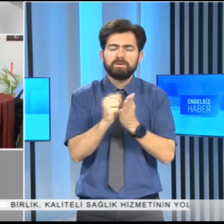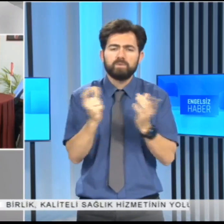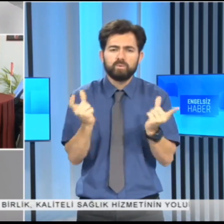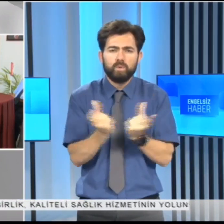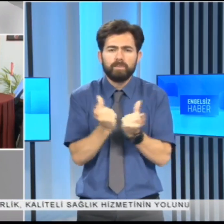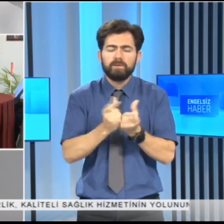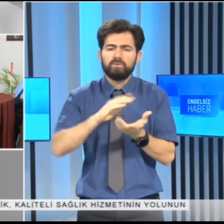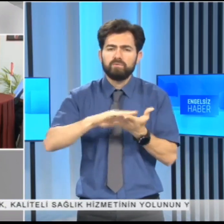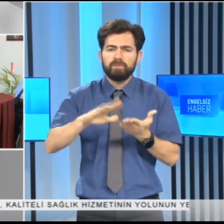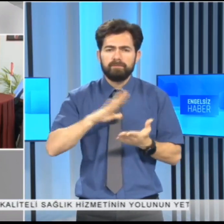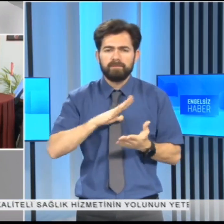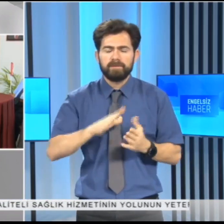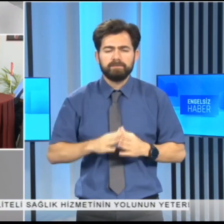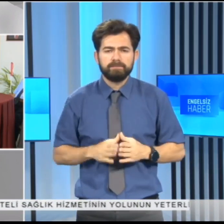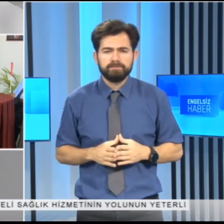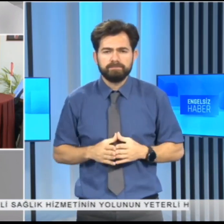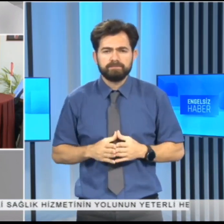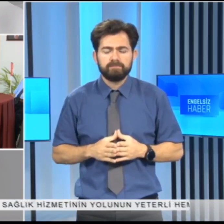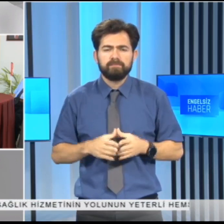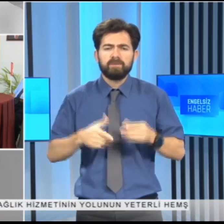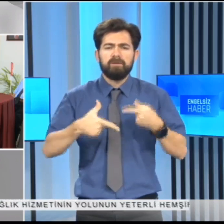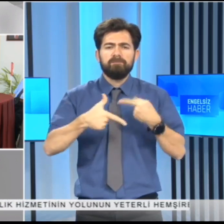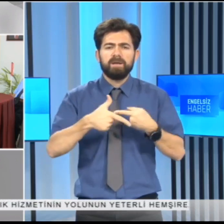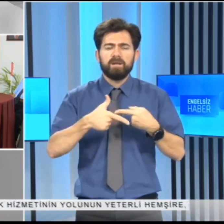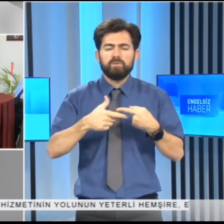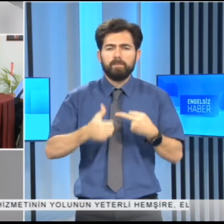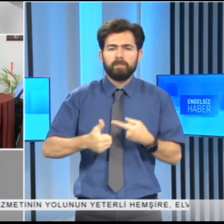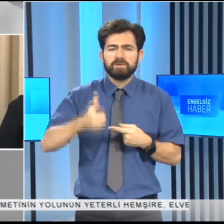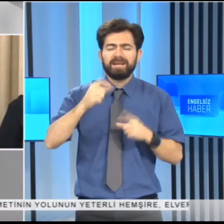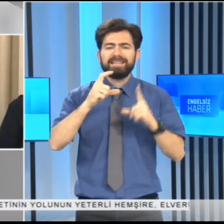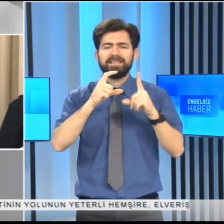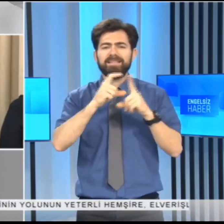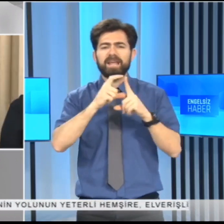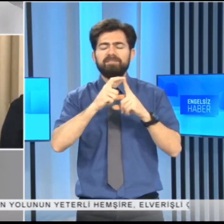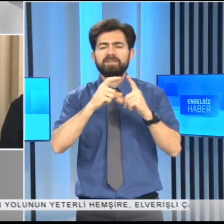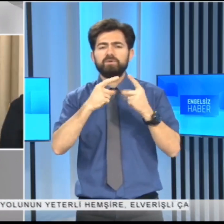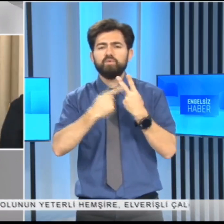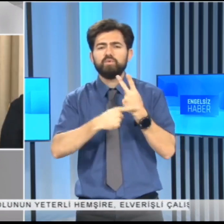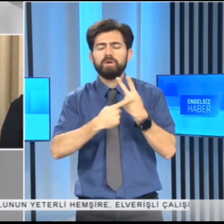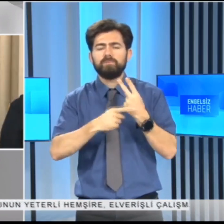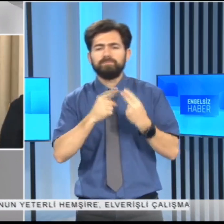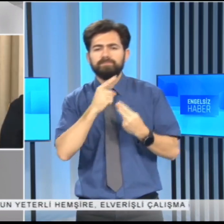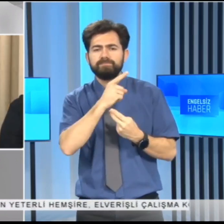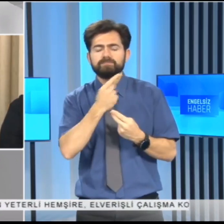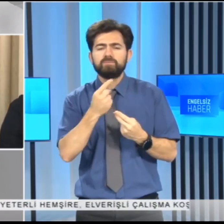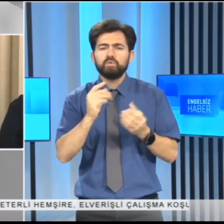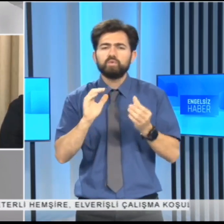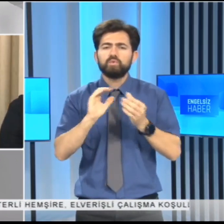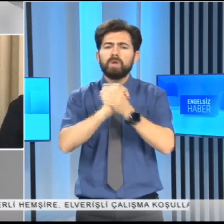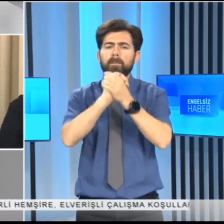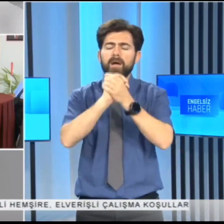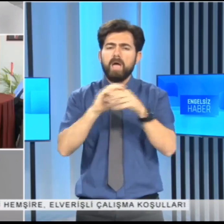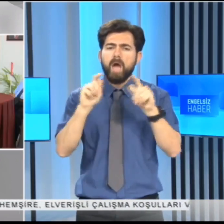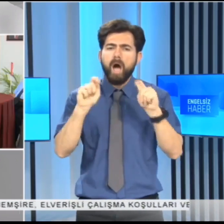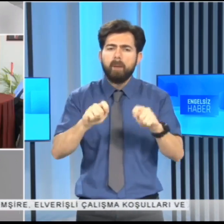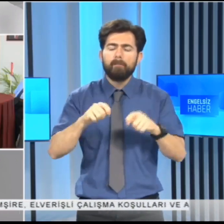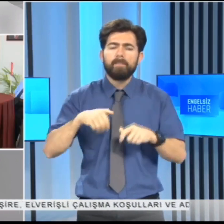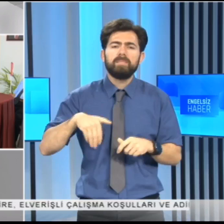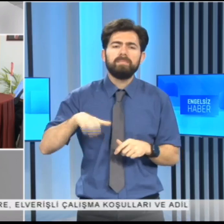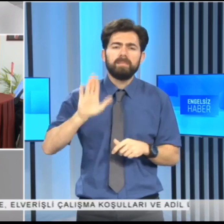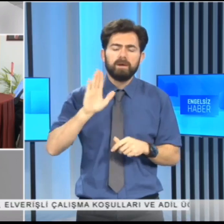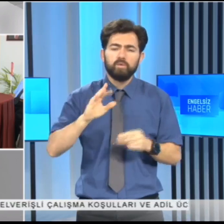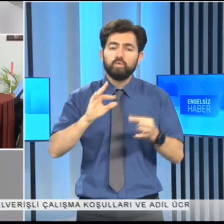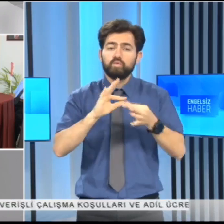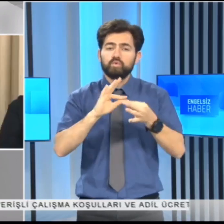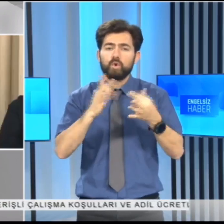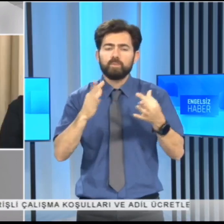toplantısı düzenledi. Federasyon Başkanı Derviş Yücetürk, Kutlamalar yapmak yerine